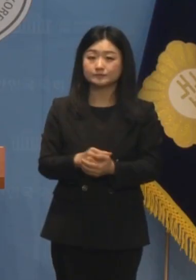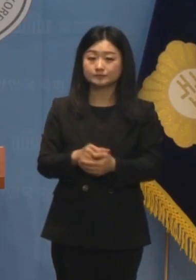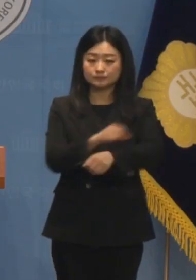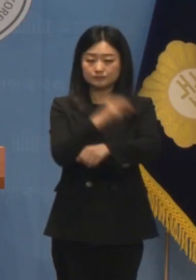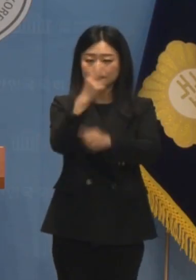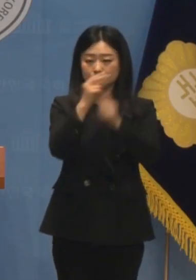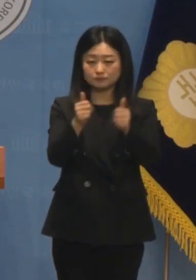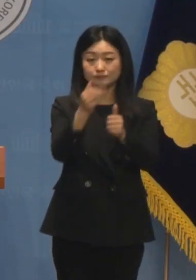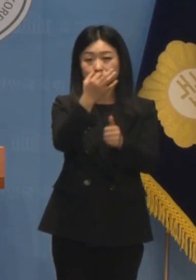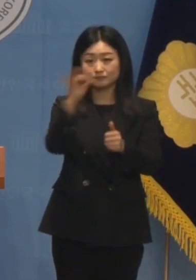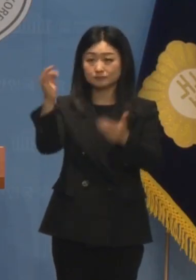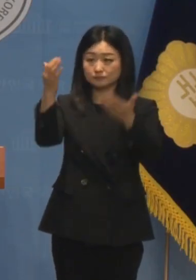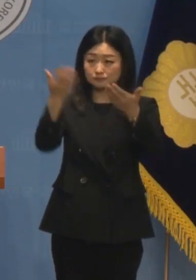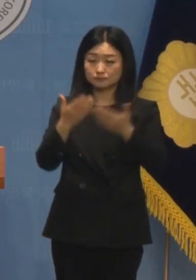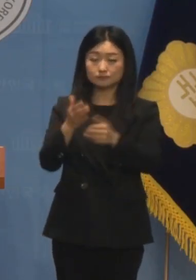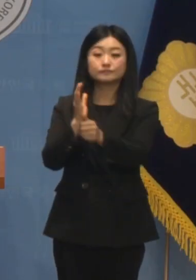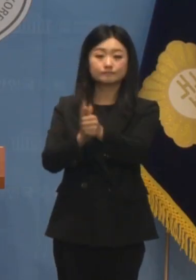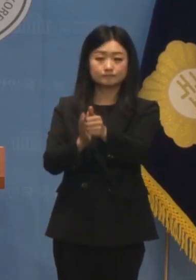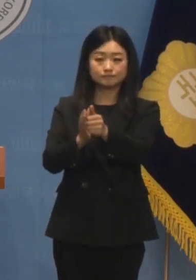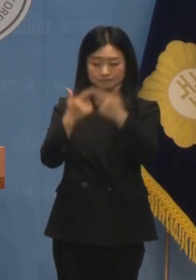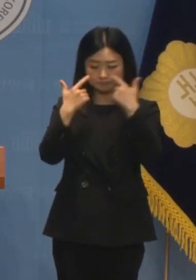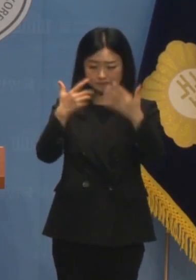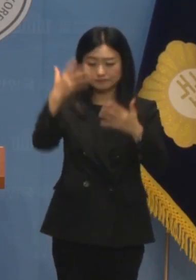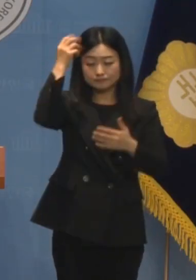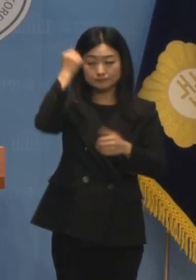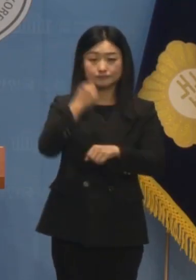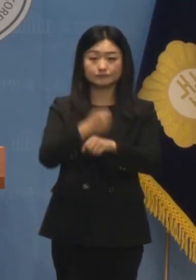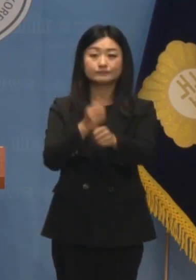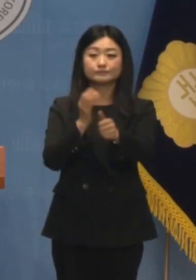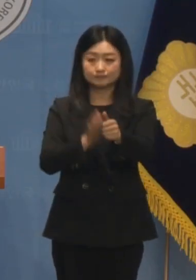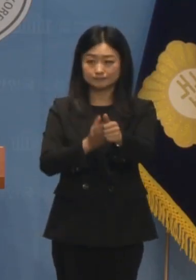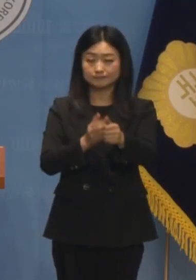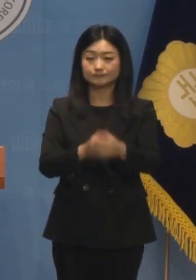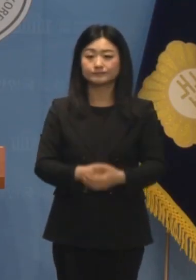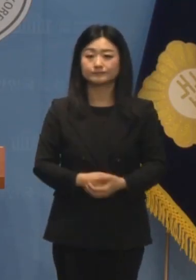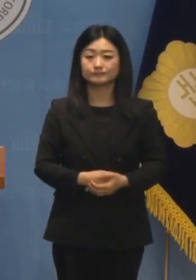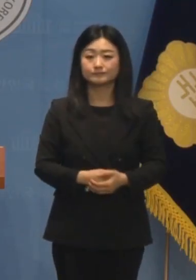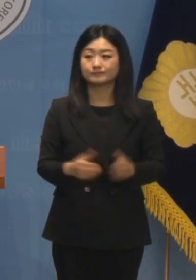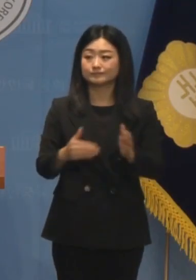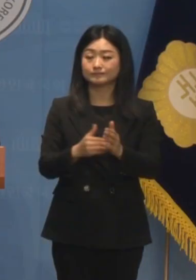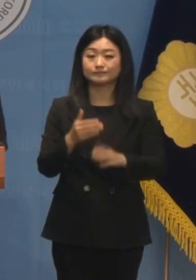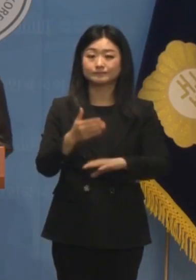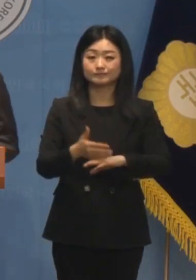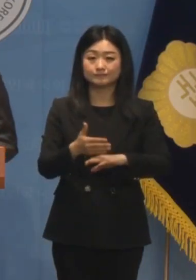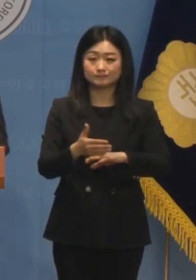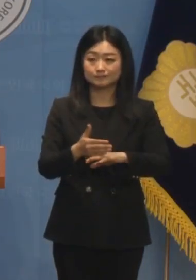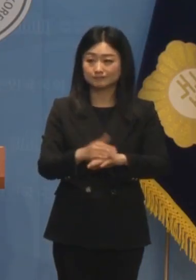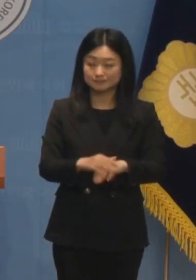특검 수용뿐임을 분명히 합니다. 이상입니다.